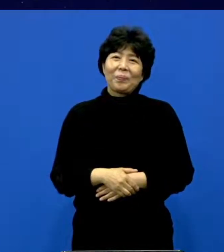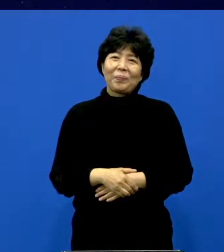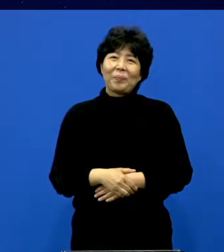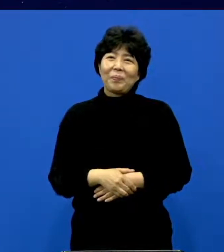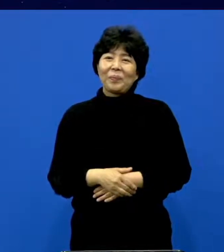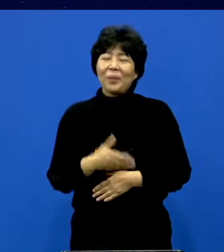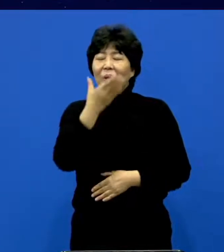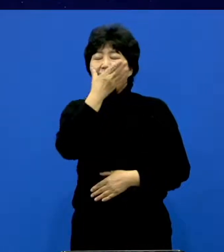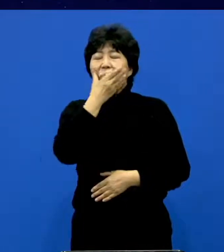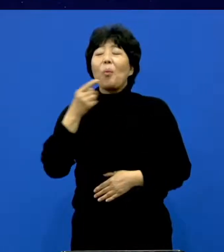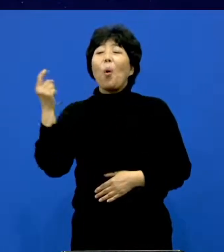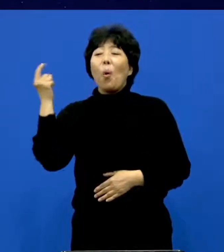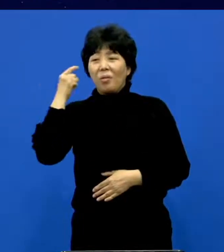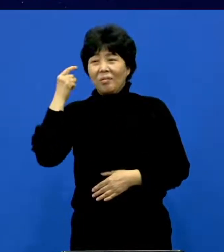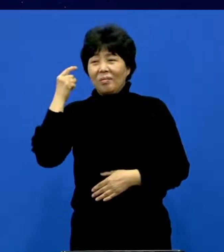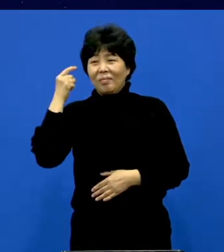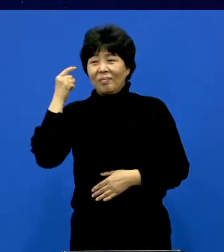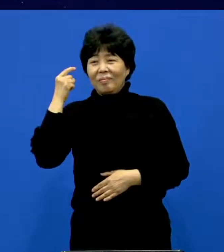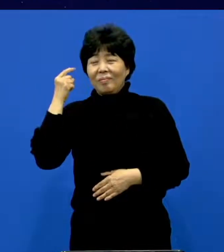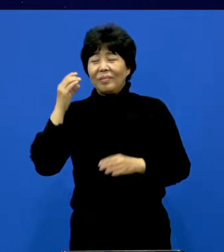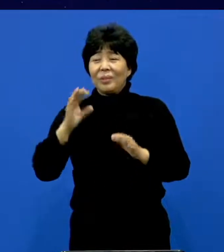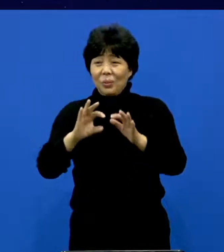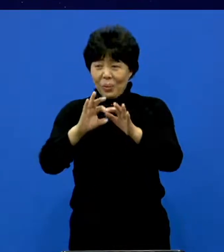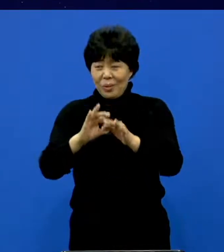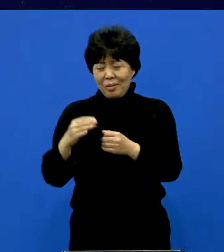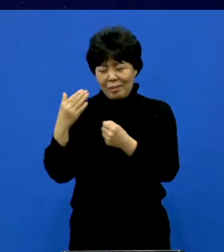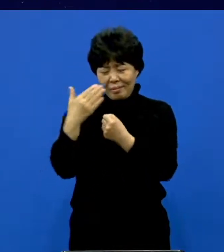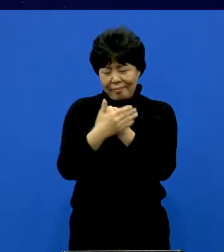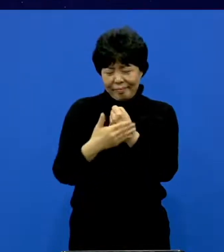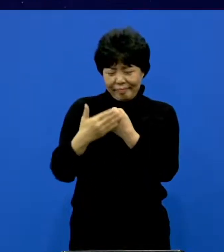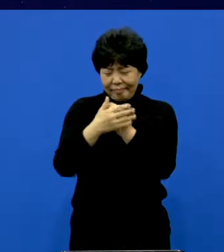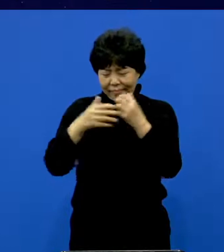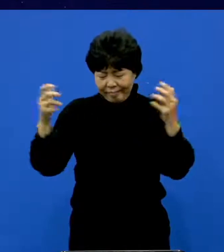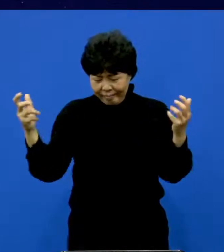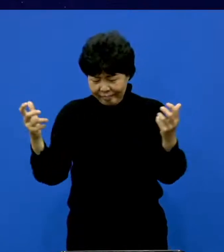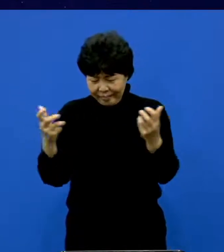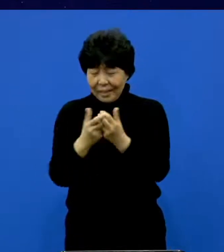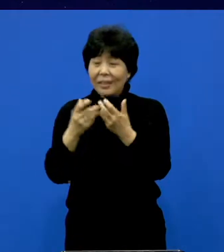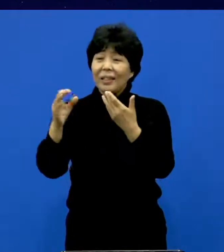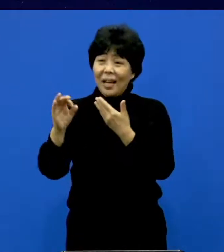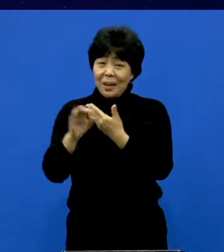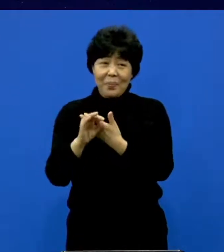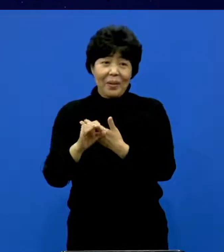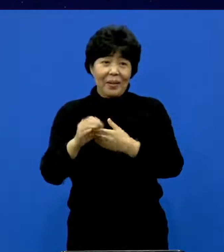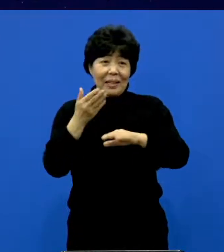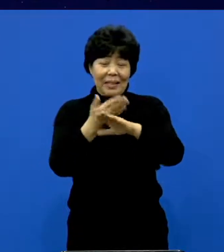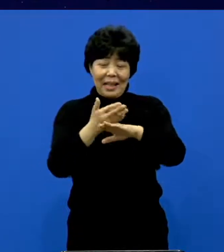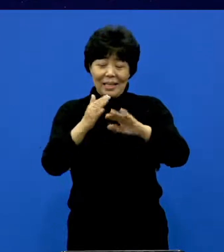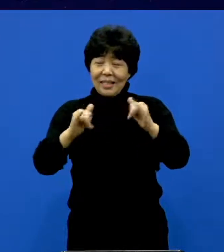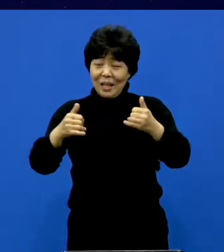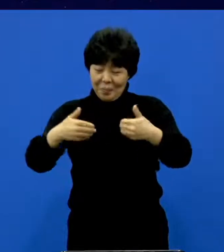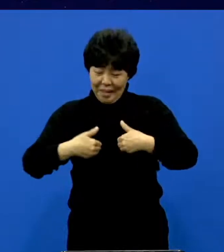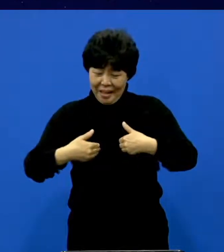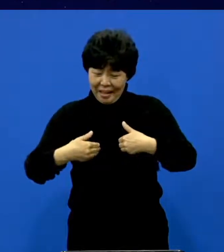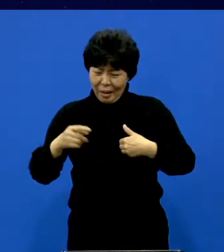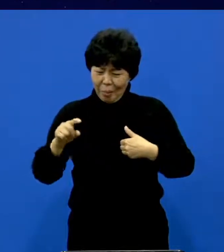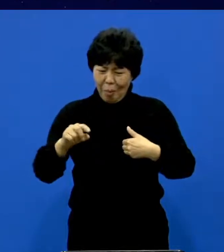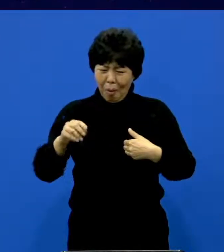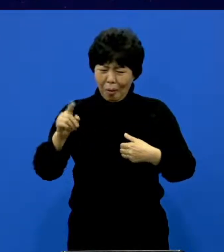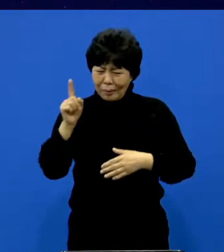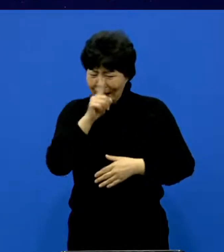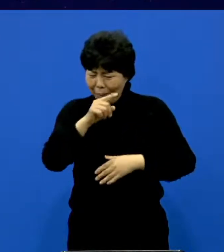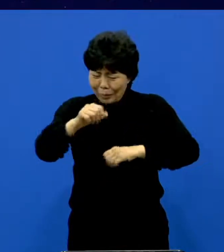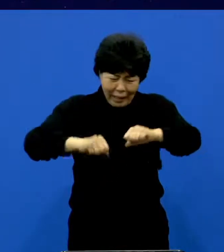여러분, 복음이 우리에게 임하면, 하나님의 은혜가 계속 우리가 보여지면요, 다른 사람이 나에게 어떻게 돼도 나는